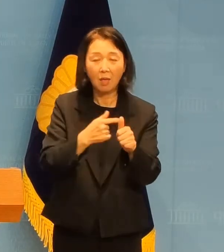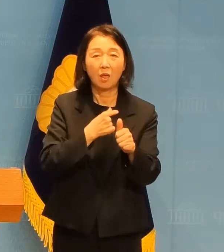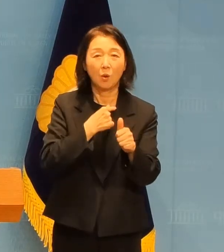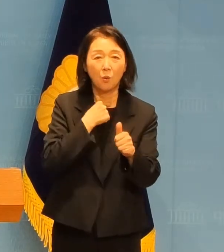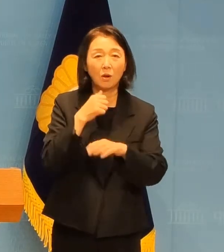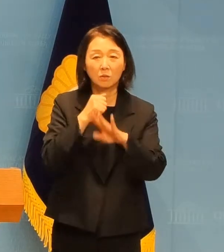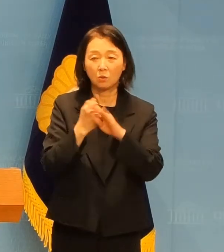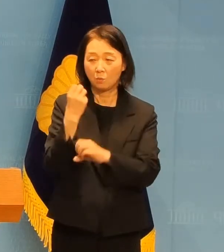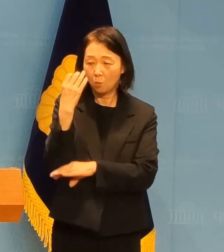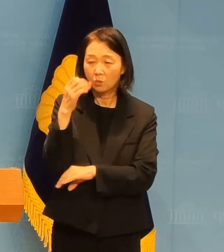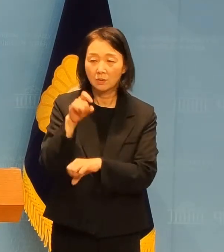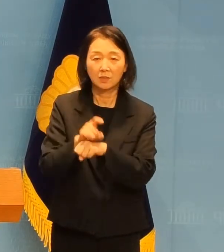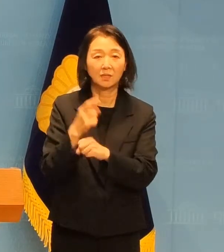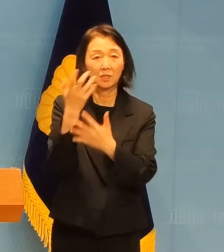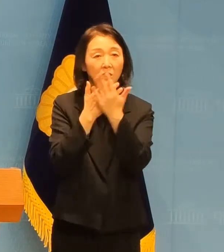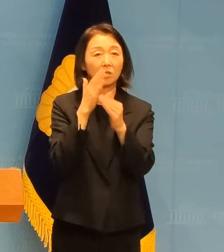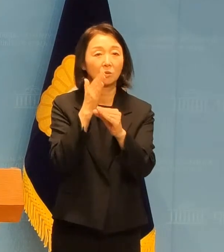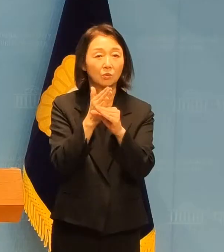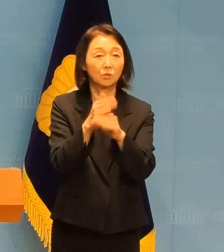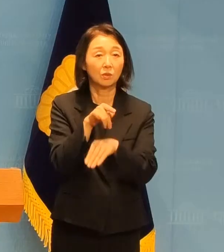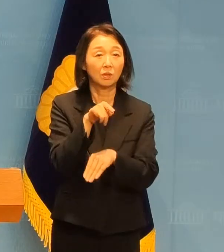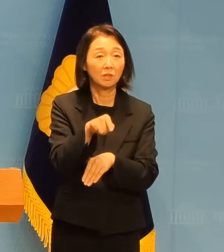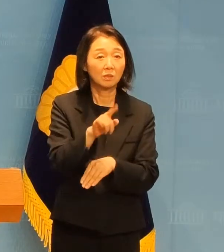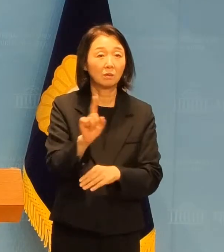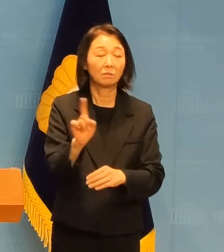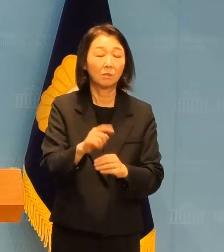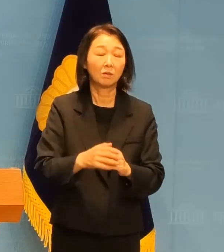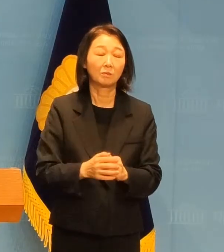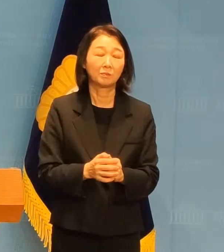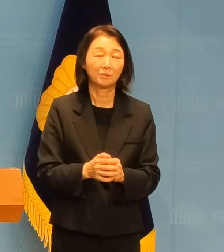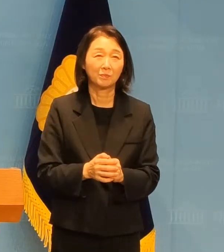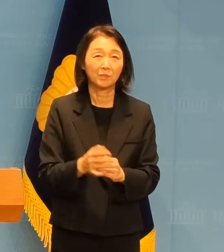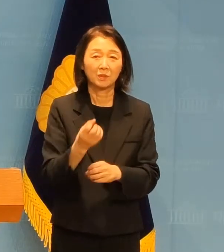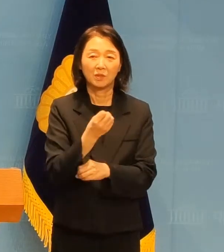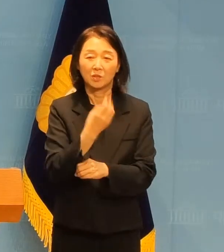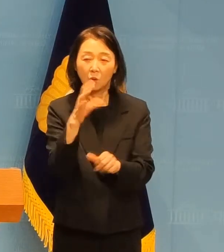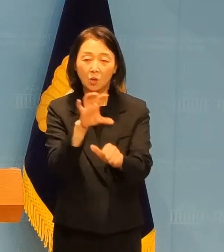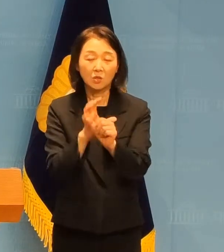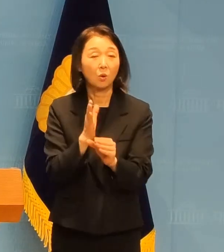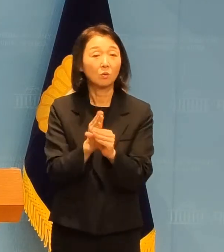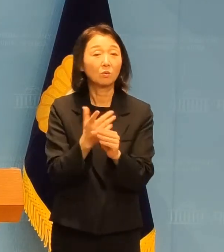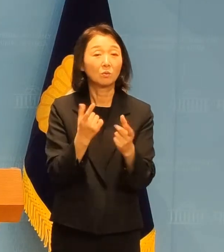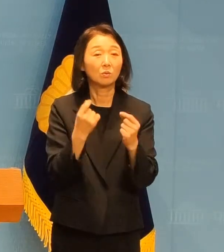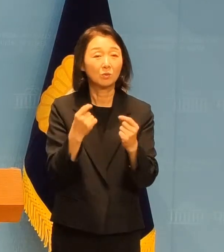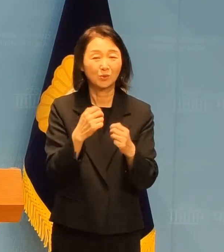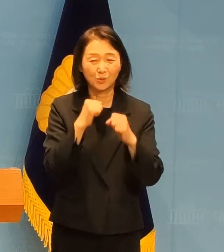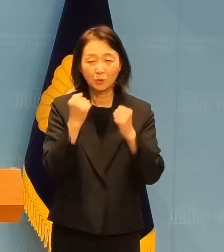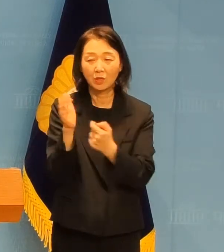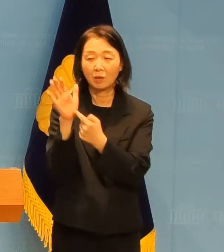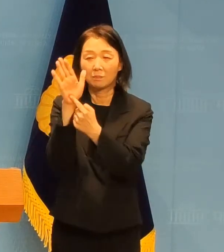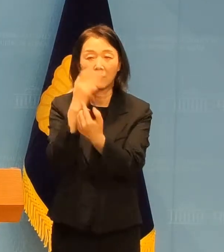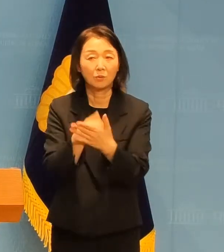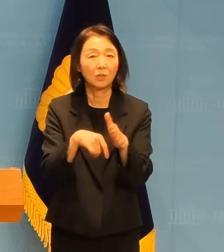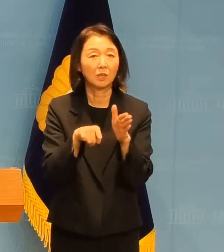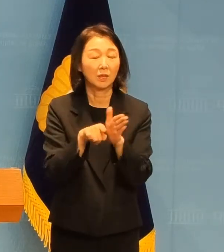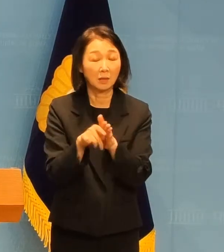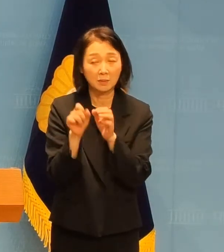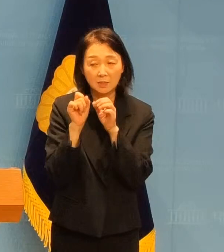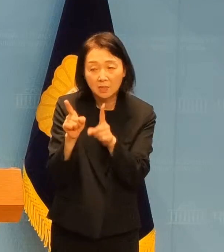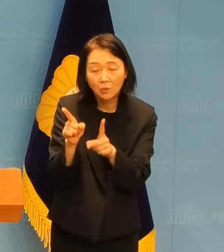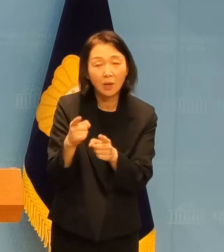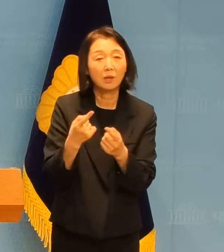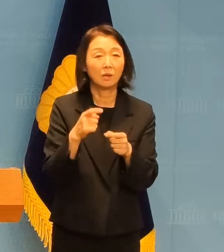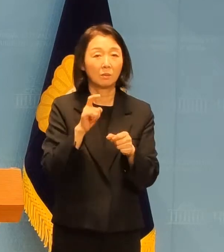흐리고 있습니다. 이는 전형적인 여론 물타기이고 존재감을 드러내기 위한